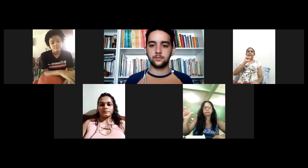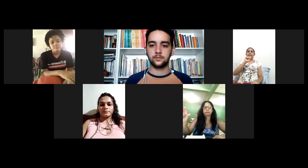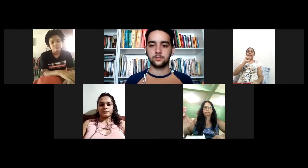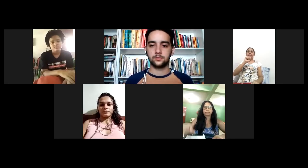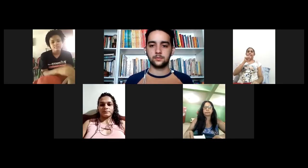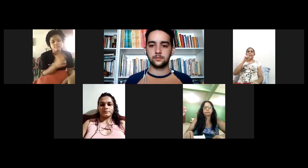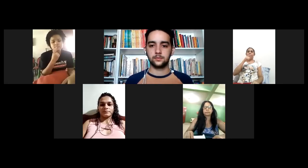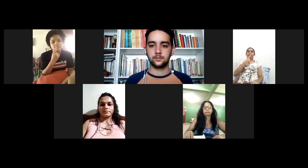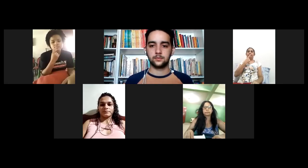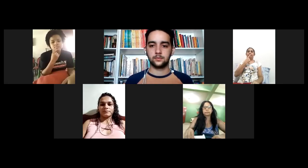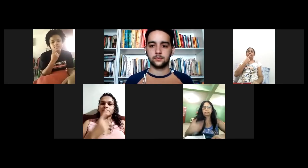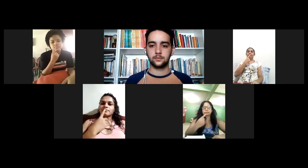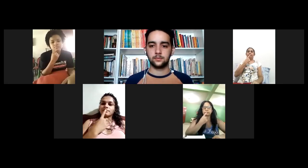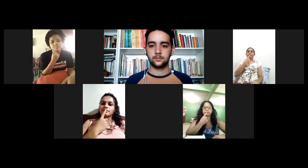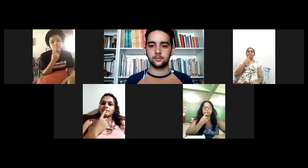vermelho,